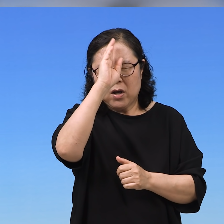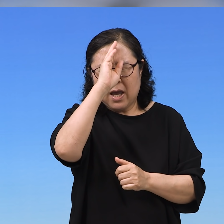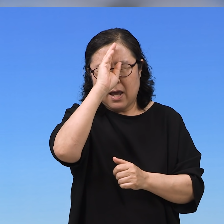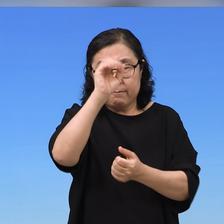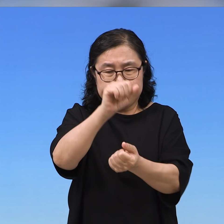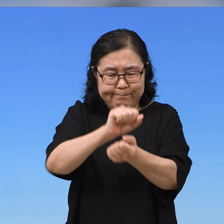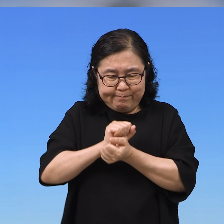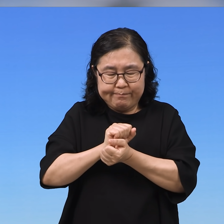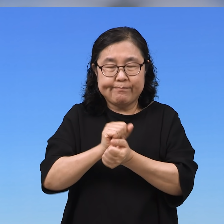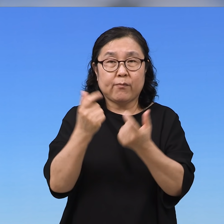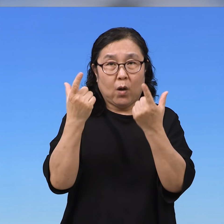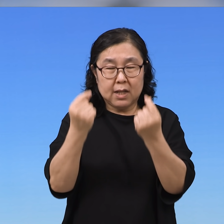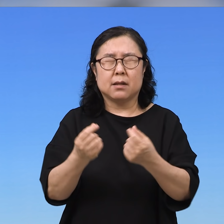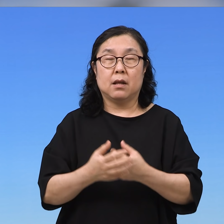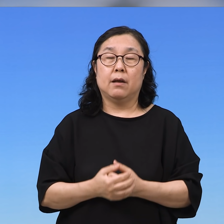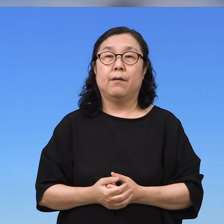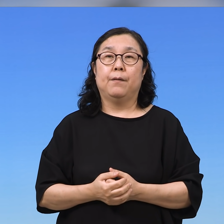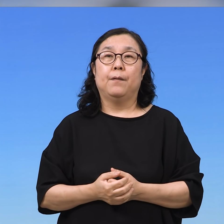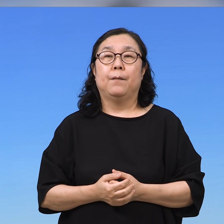빠져, 질병.